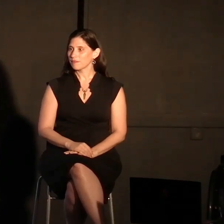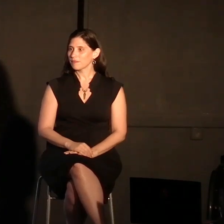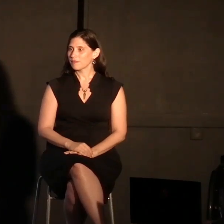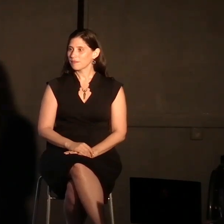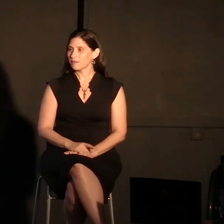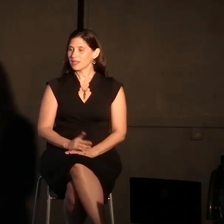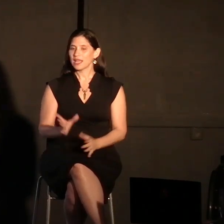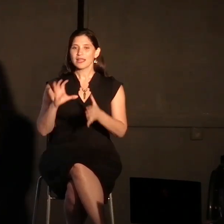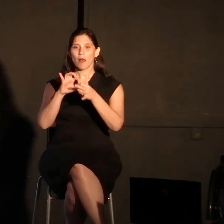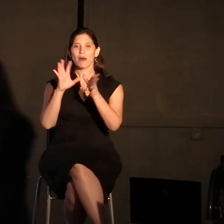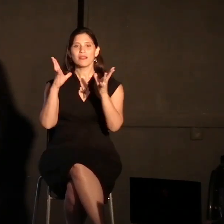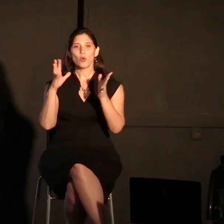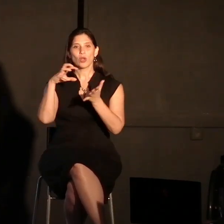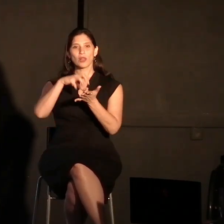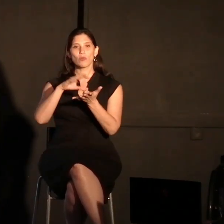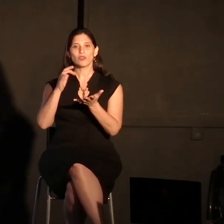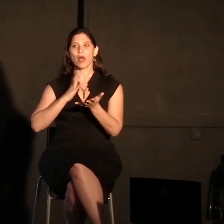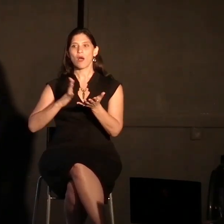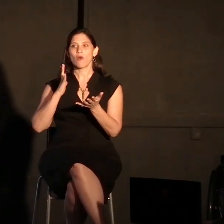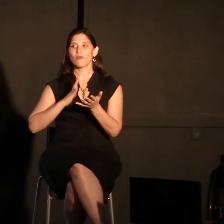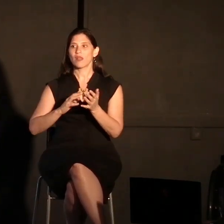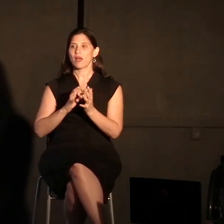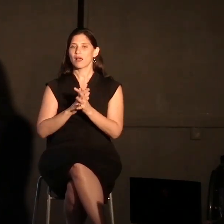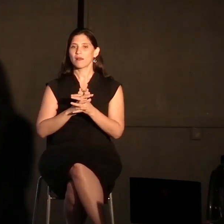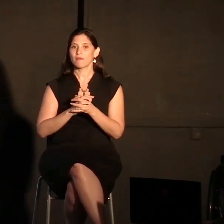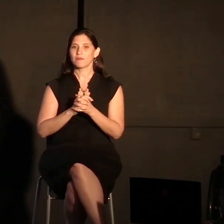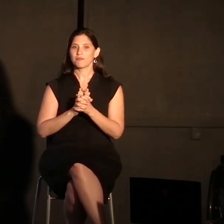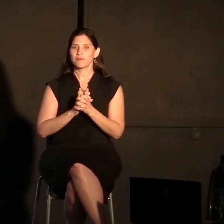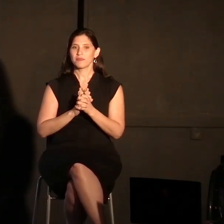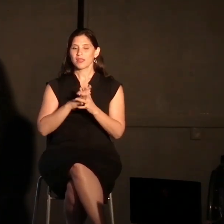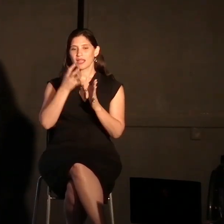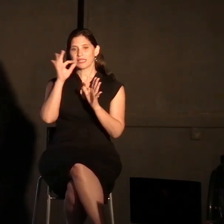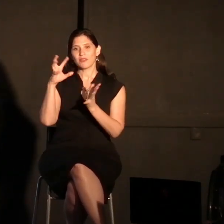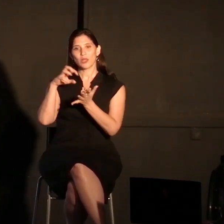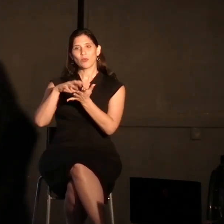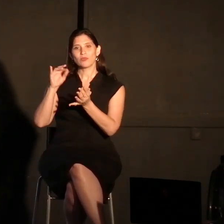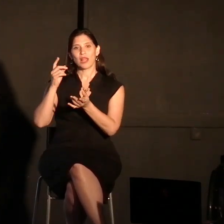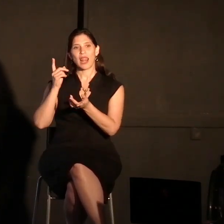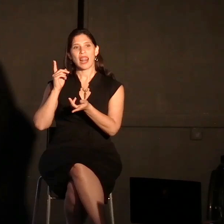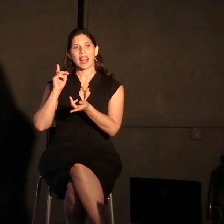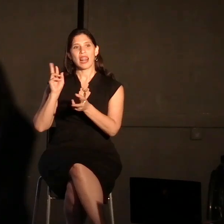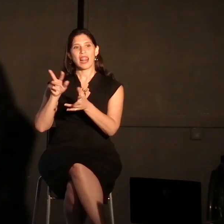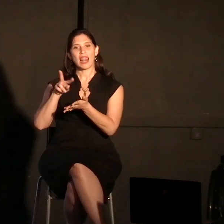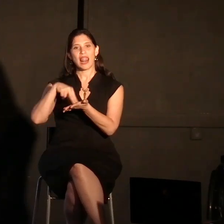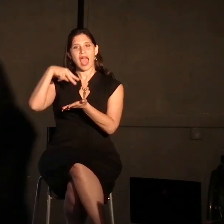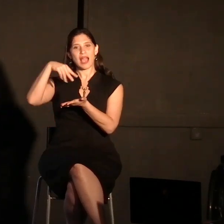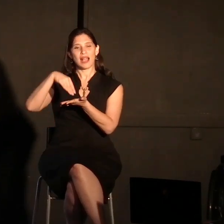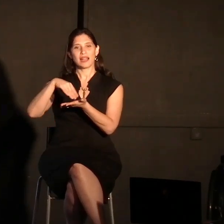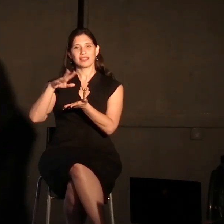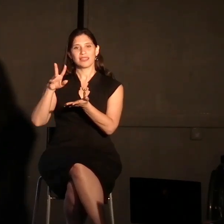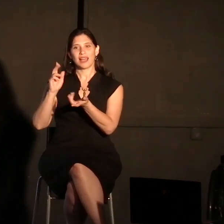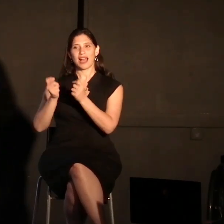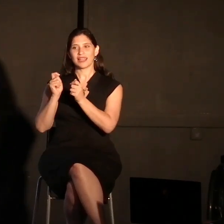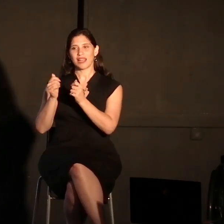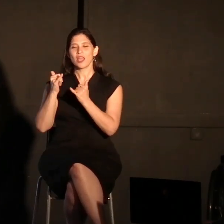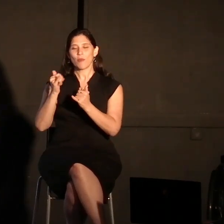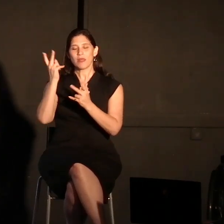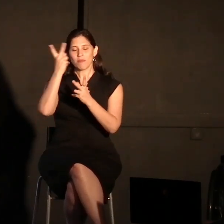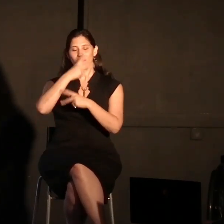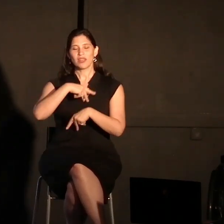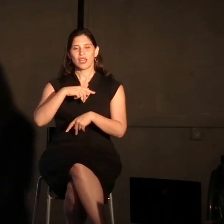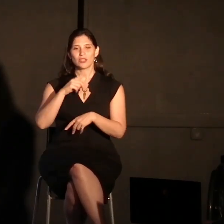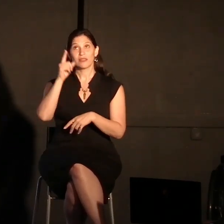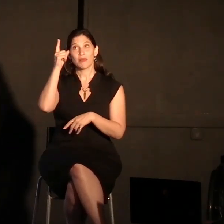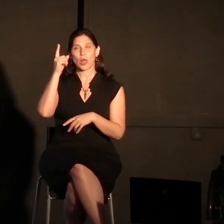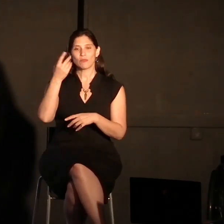והתחברתי מאוד לתחום האופנה ועזבתי תחום של להקת רקדנים ועכשיו כיום אני מבינה שזה מאלוהים שעזבתי את